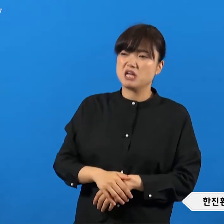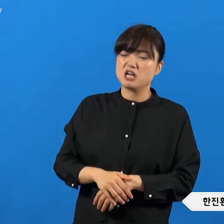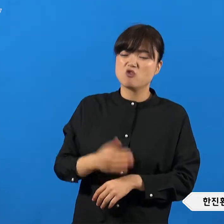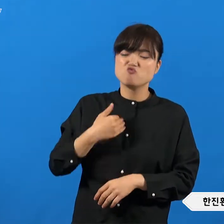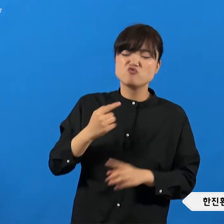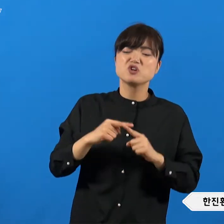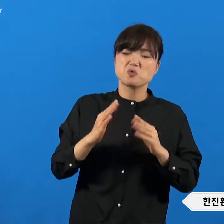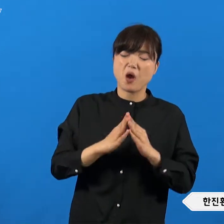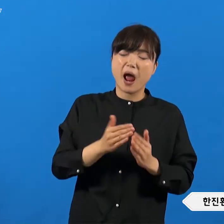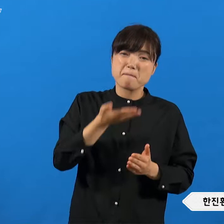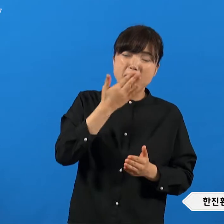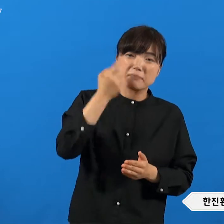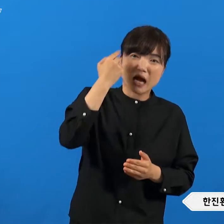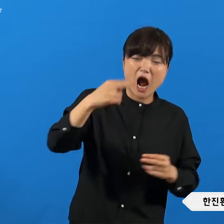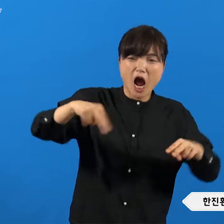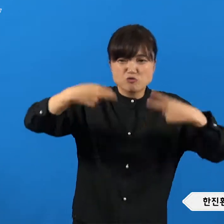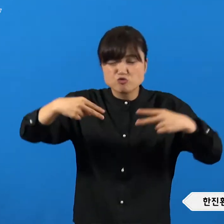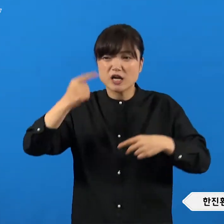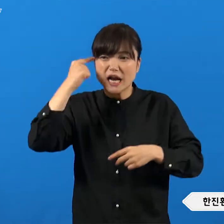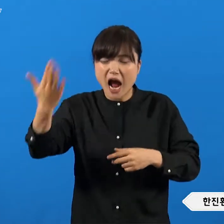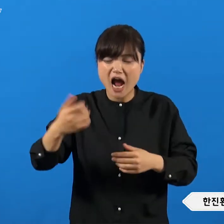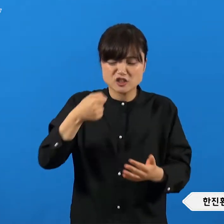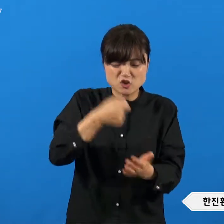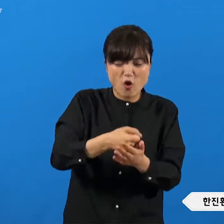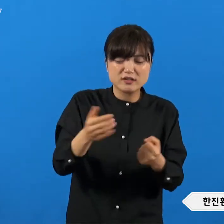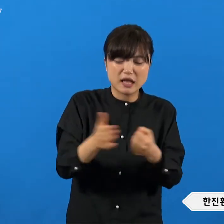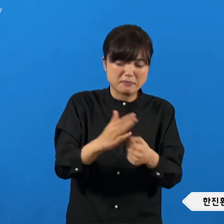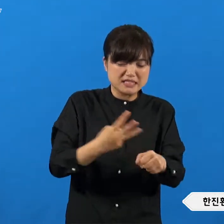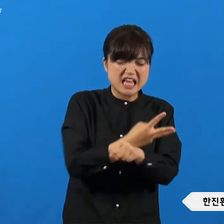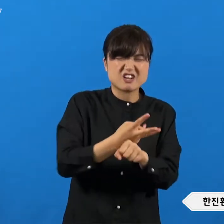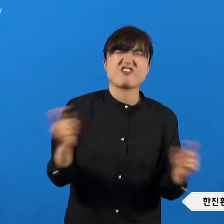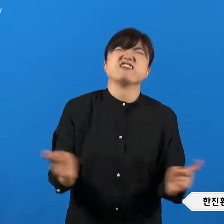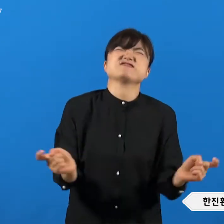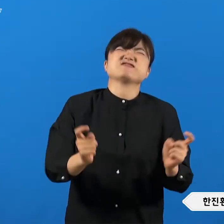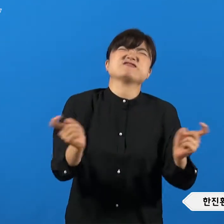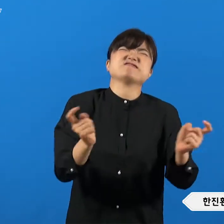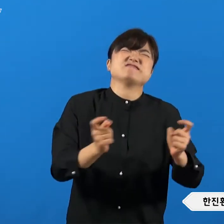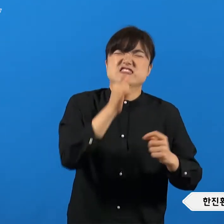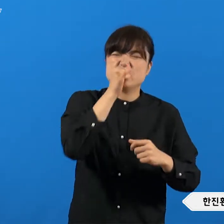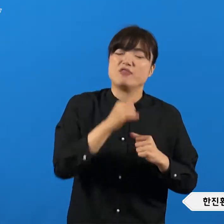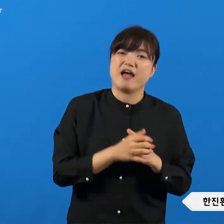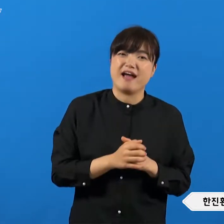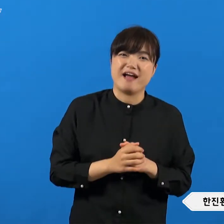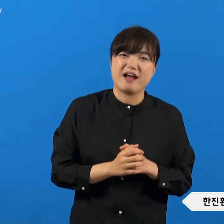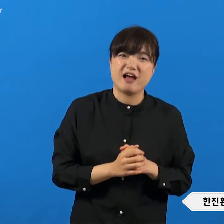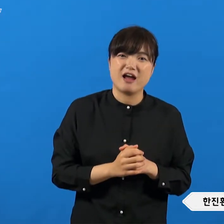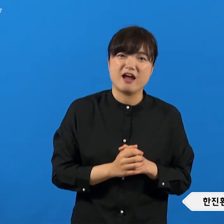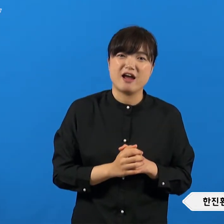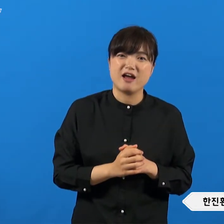약관에 우리는 밥 할까 국수 할까 그거 가지고 우리는 3시간 싸웠다.